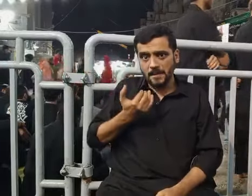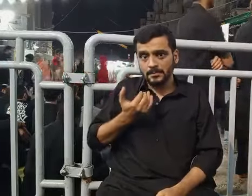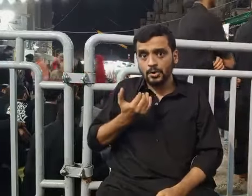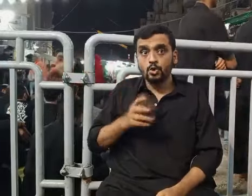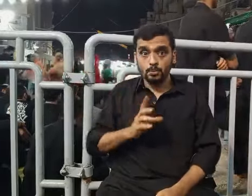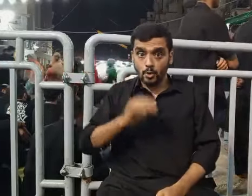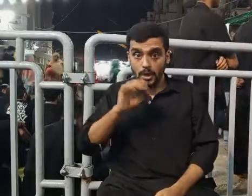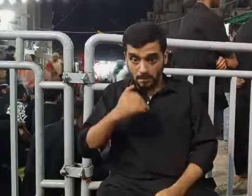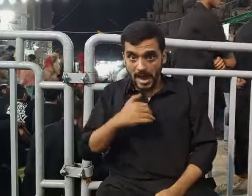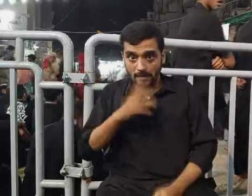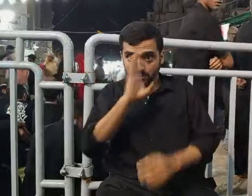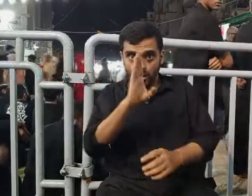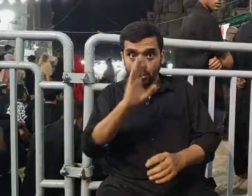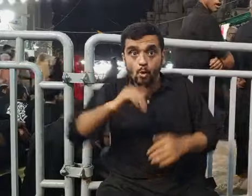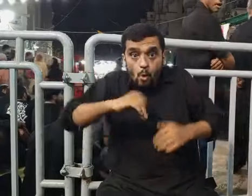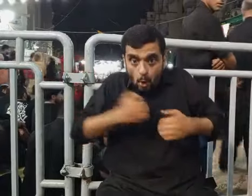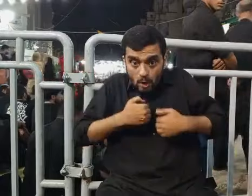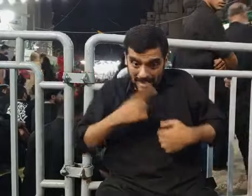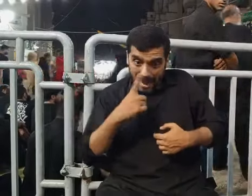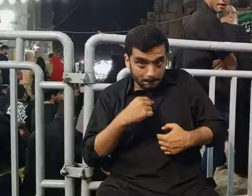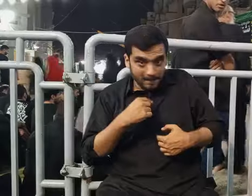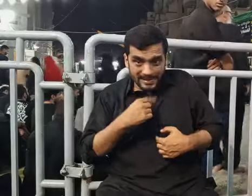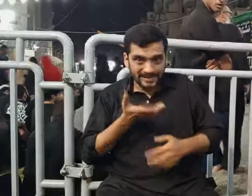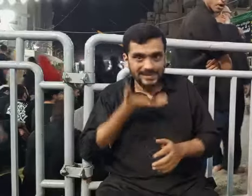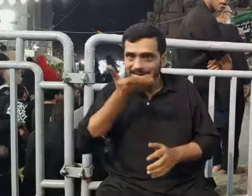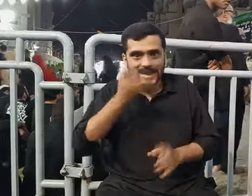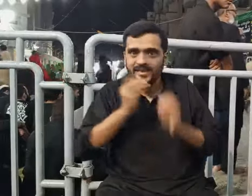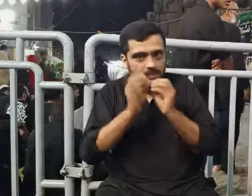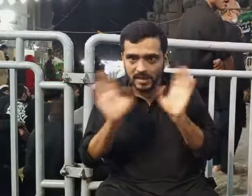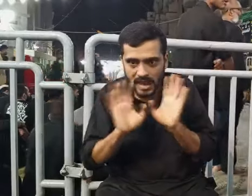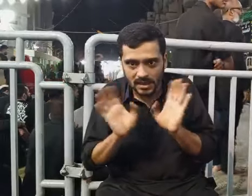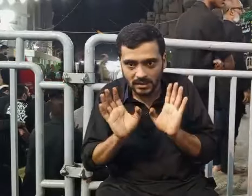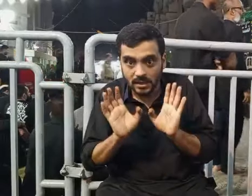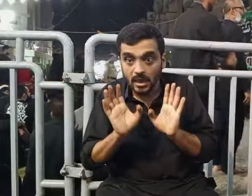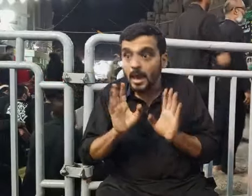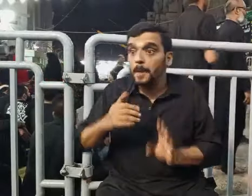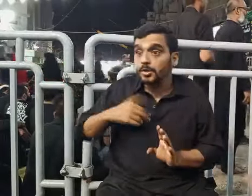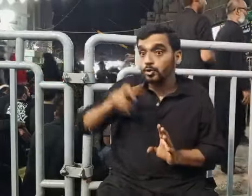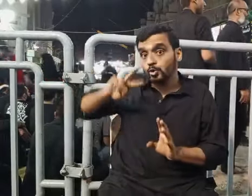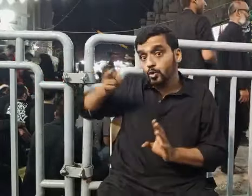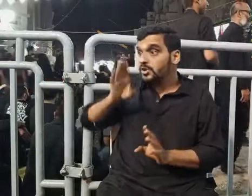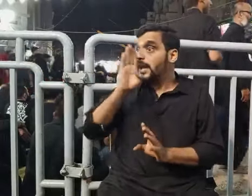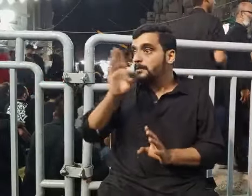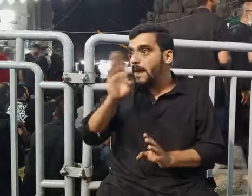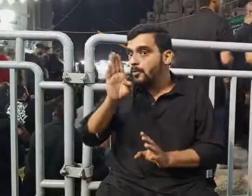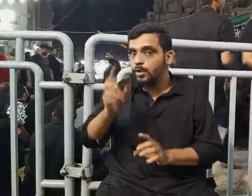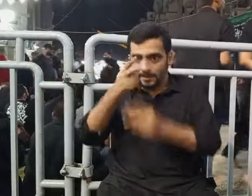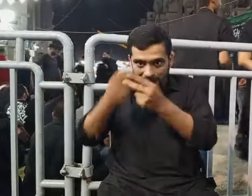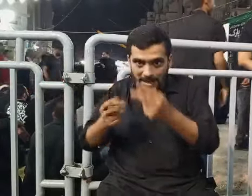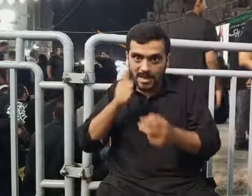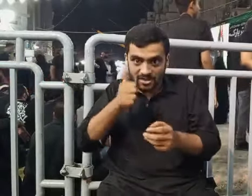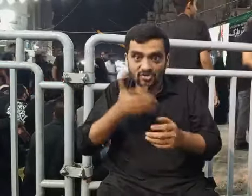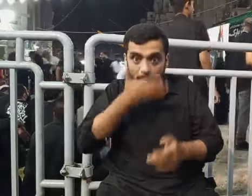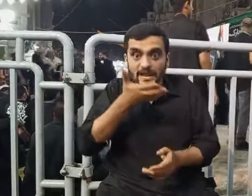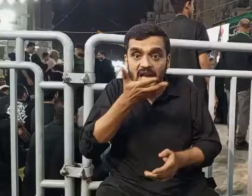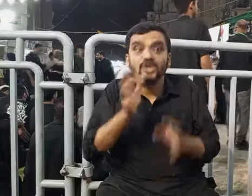تو یہاں الہی عورتوں میں تو کوئی ووٹوں کی بات تھوڑی فرض کیجیے خدا نہ خاصا لوگ بھی جانے والے کل سے پوری دنیا میں کوئی لا